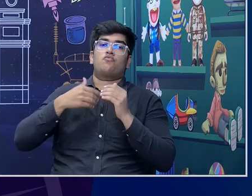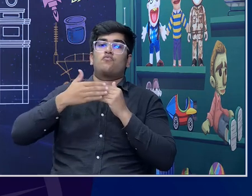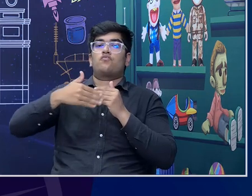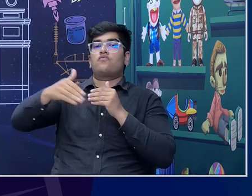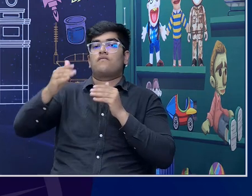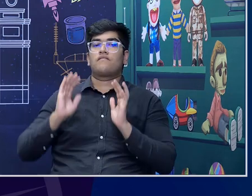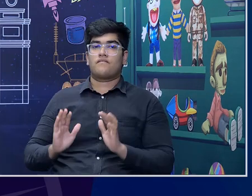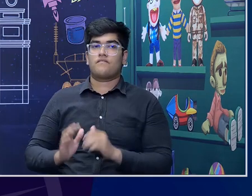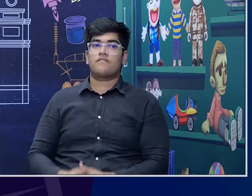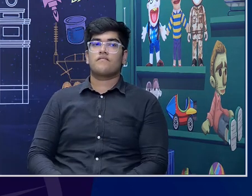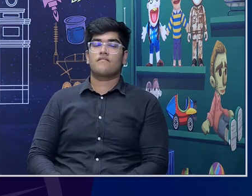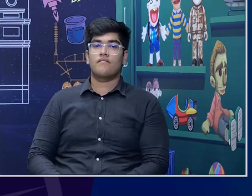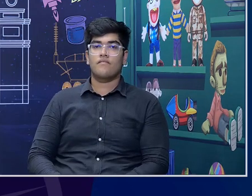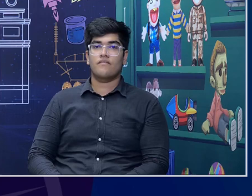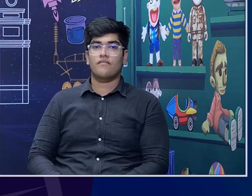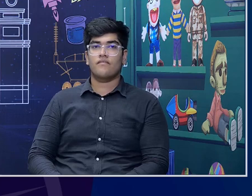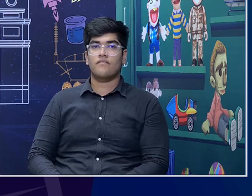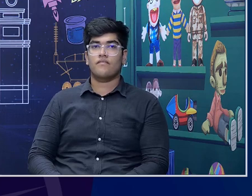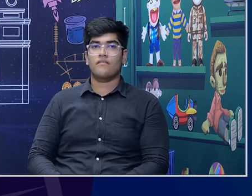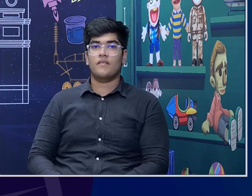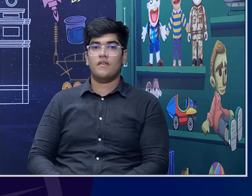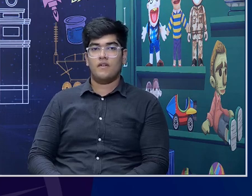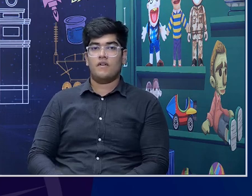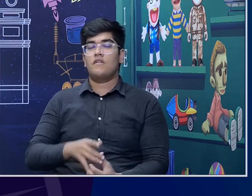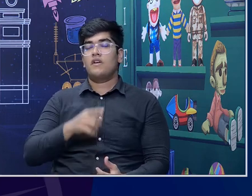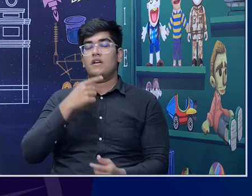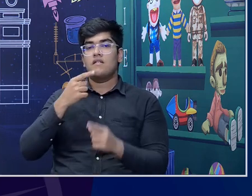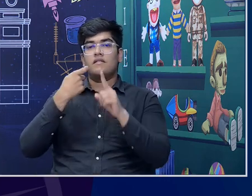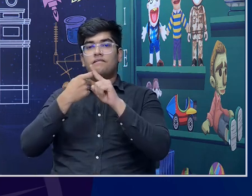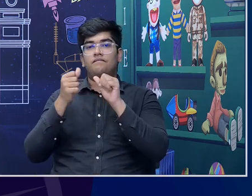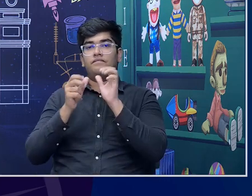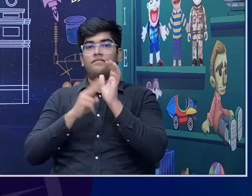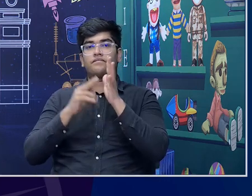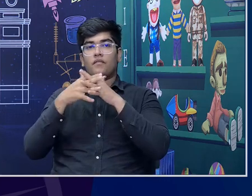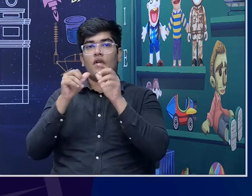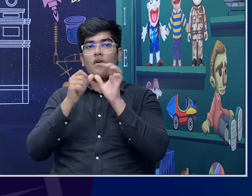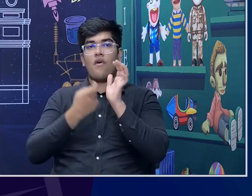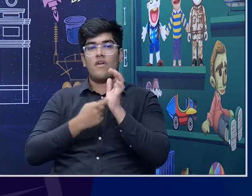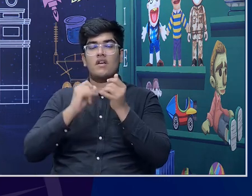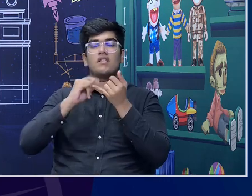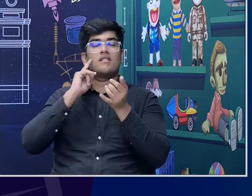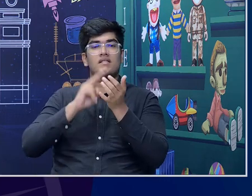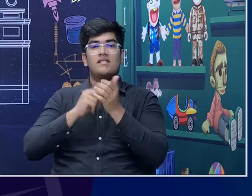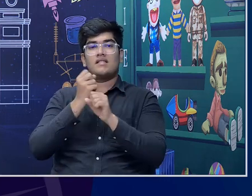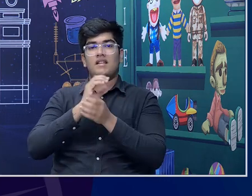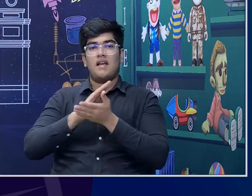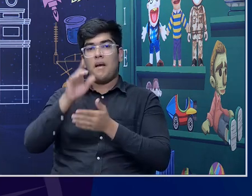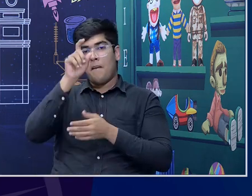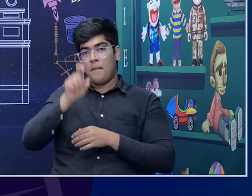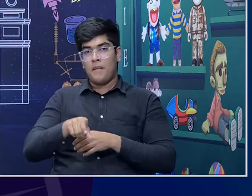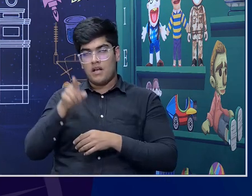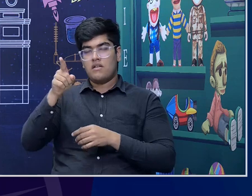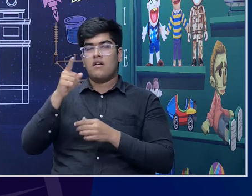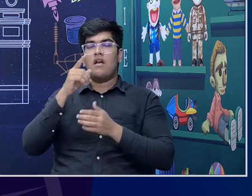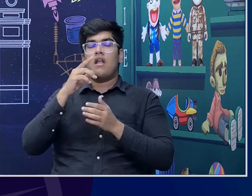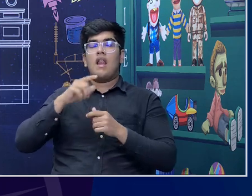आभी आपने बताया कि कवर सिंग जी पहाड़ी लाके में रहते थे, और किन और का